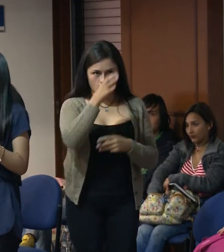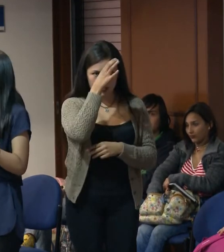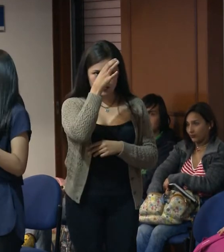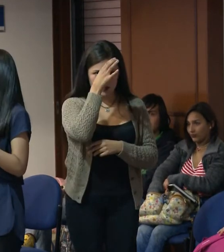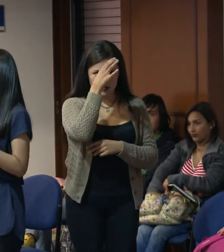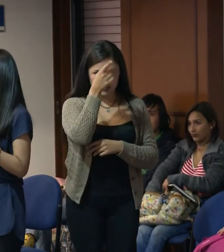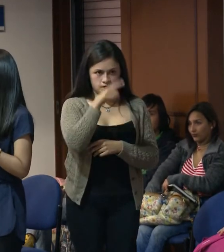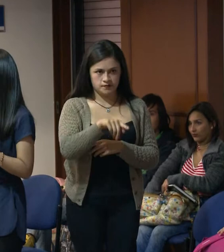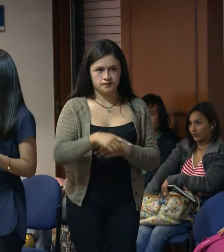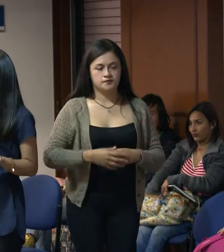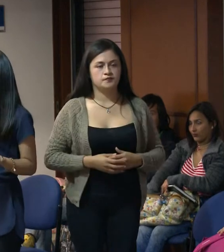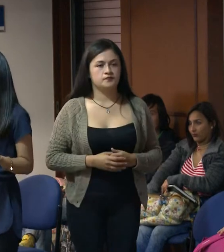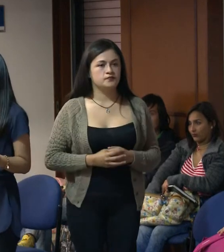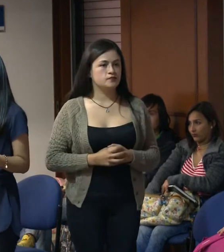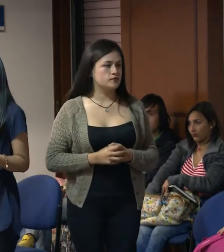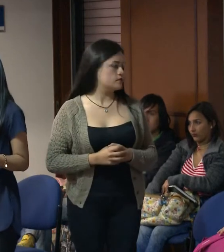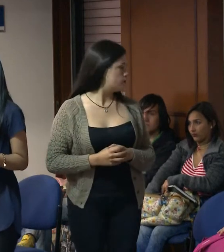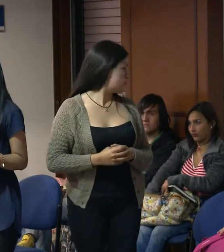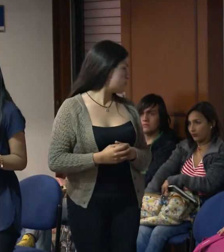conceptuales.